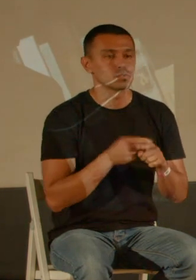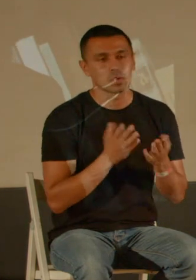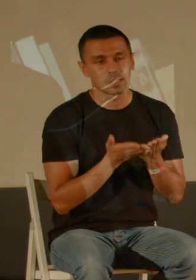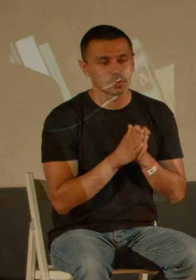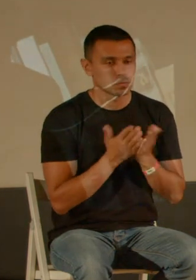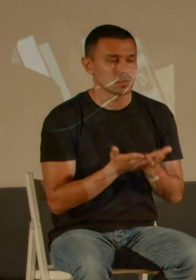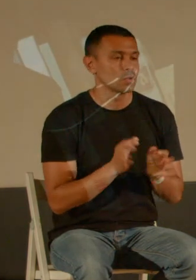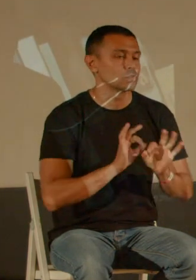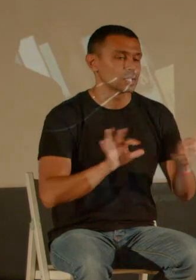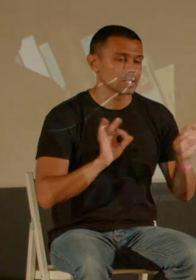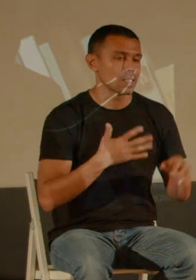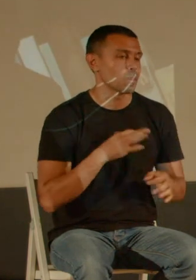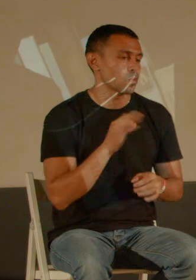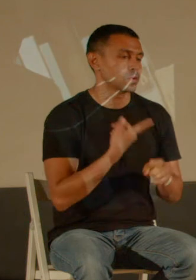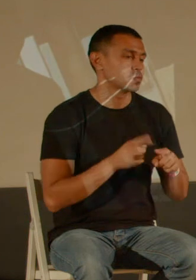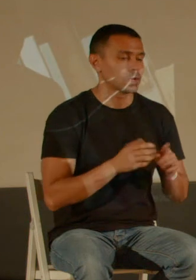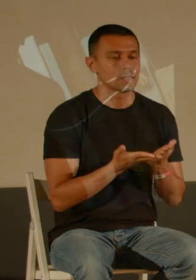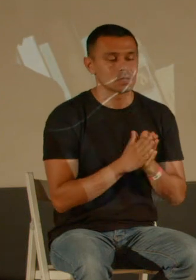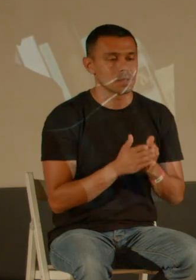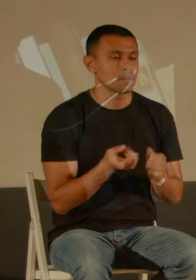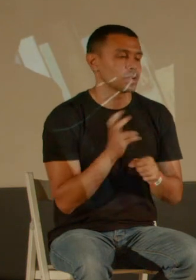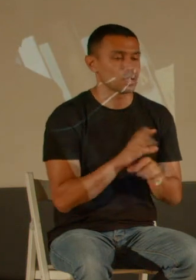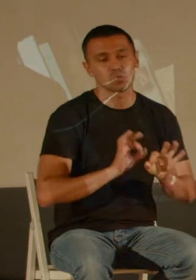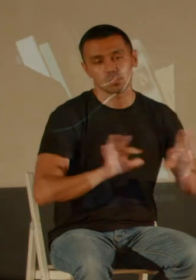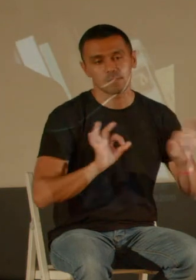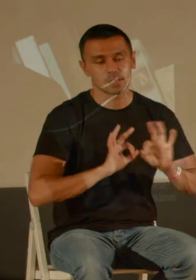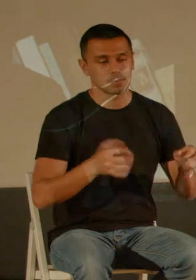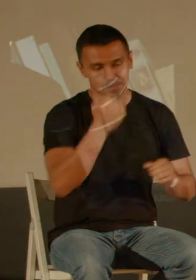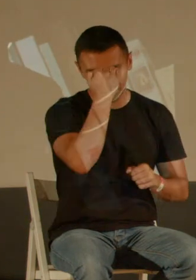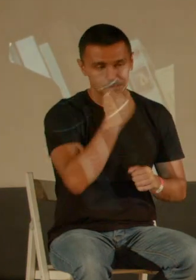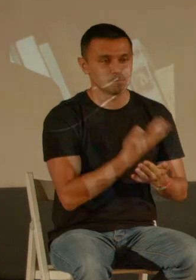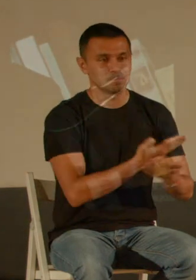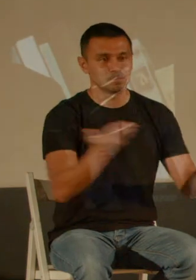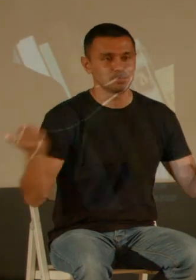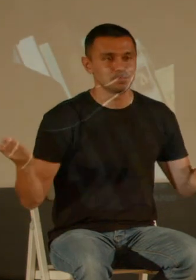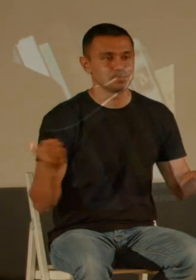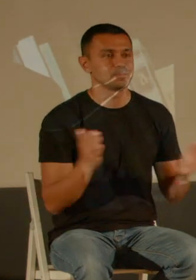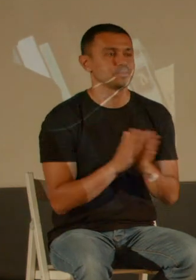цю книжку, розказала нам про неї і прийшла і розповіла. Дякую вам.